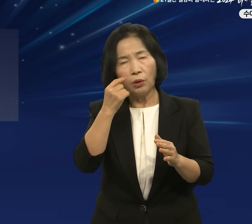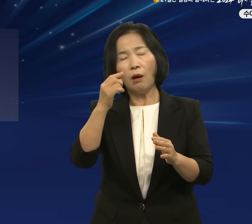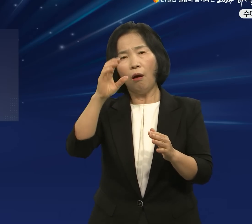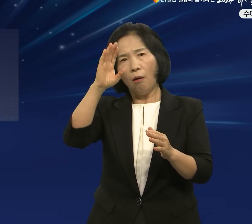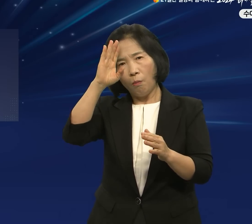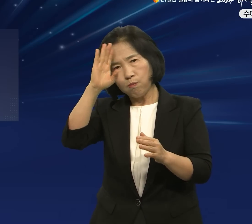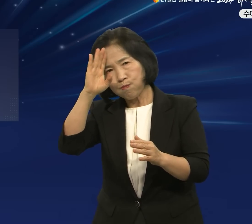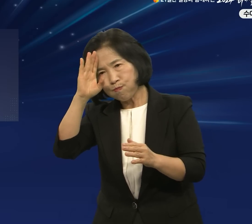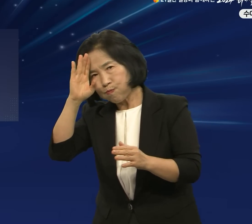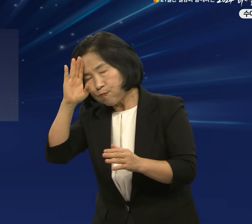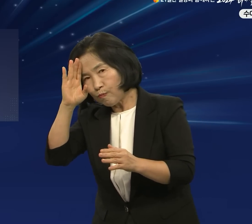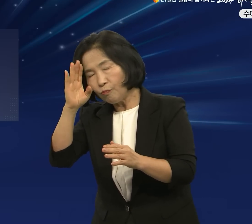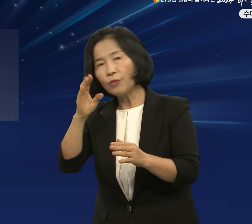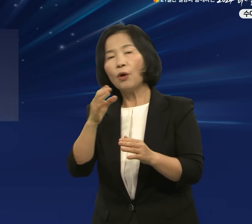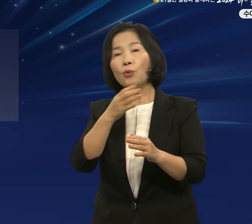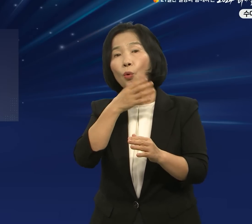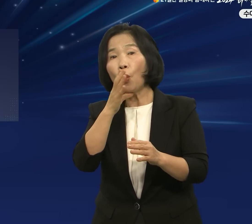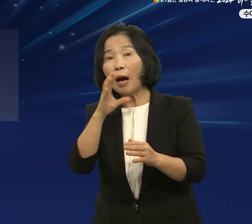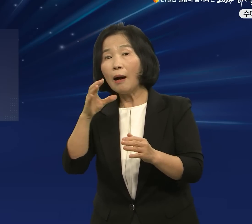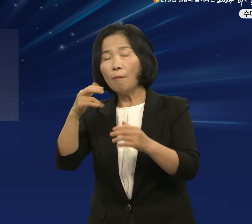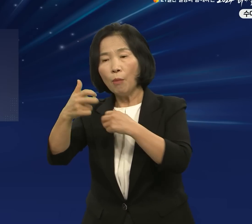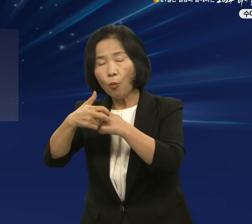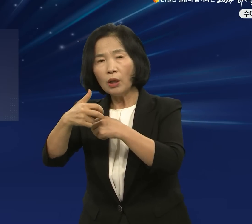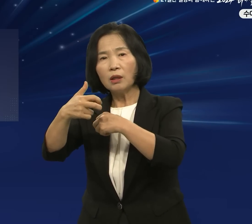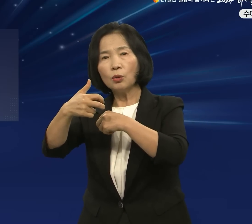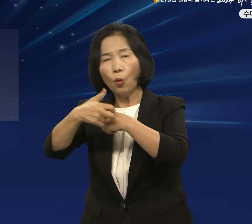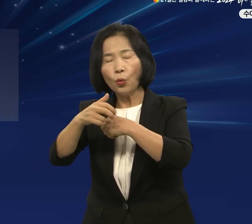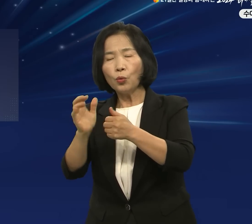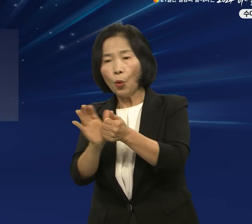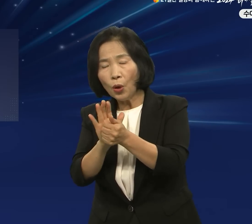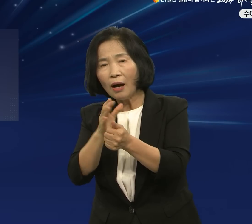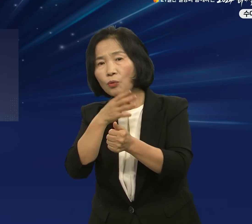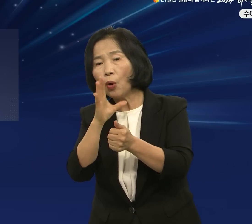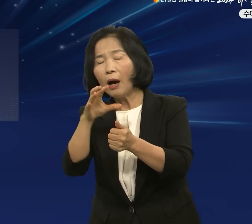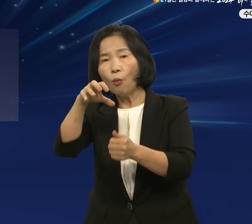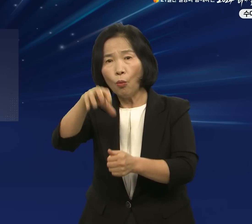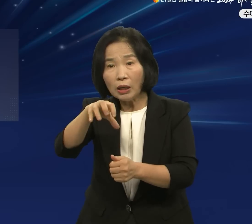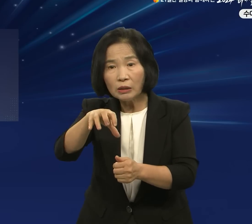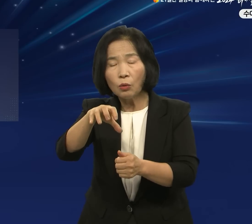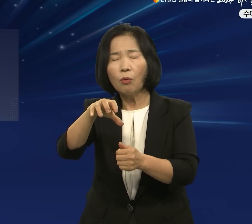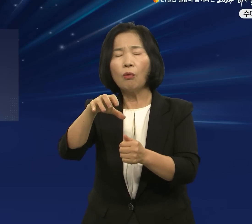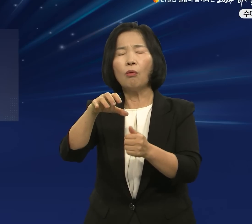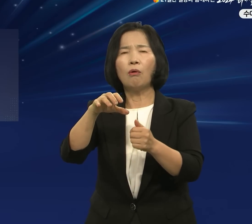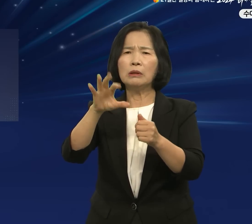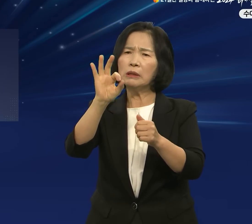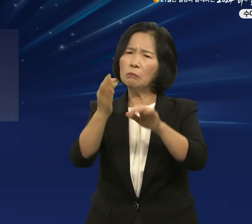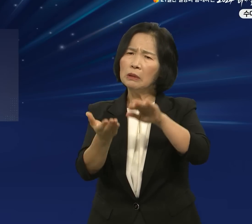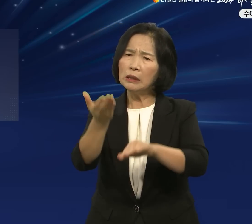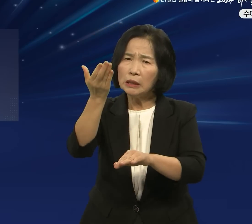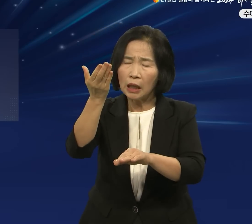요양병원으로 가신 성도님이 10여 명입니다. 성도가 2분의 1로 감소했습니다.